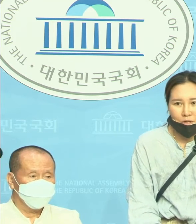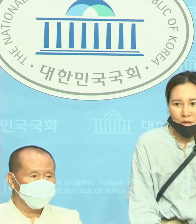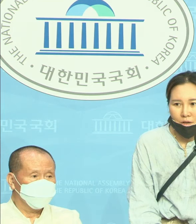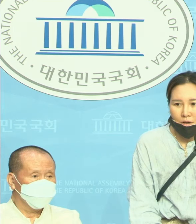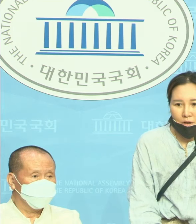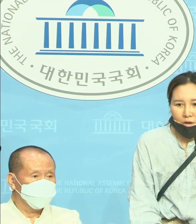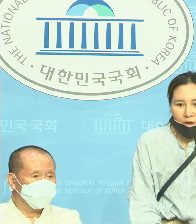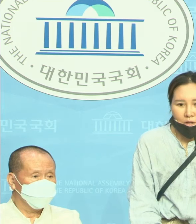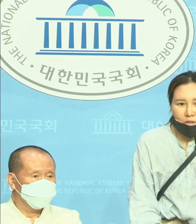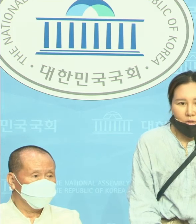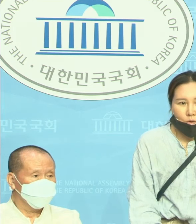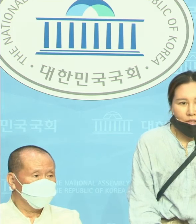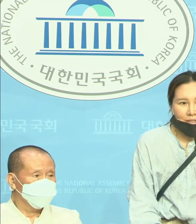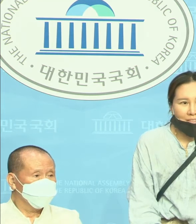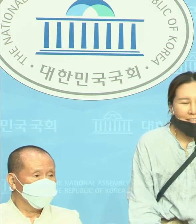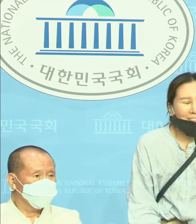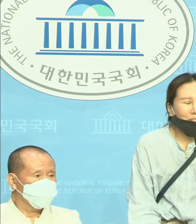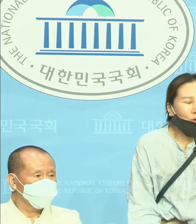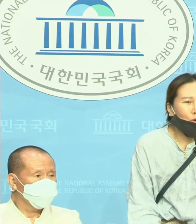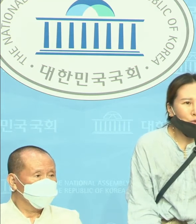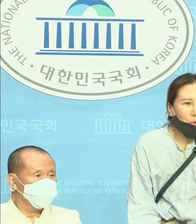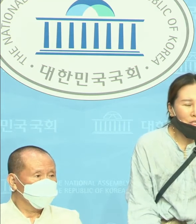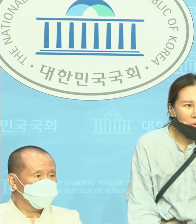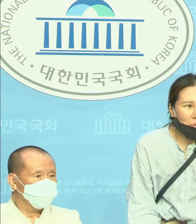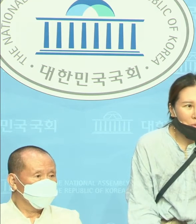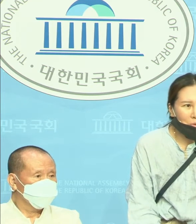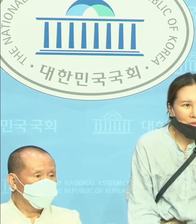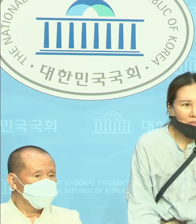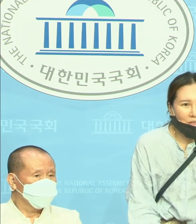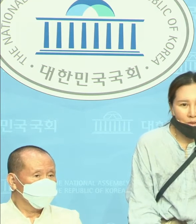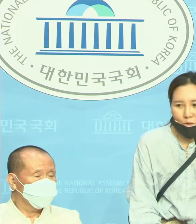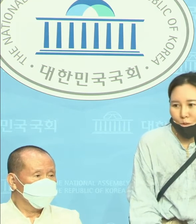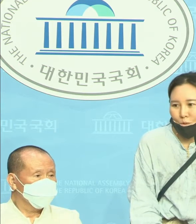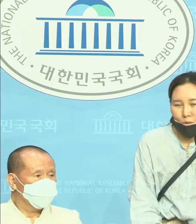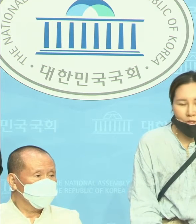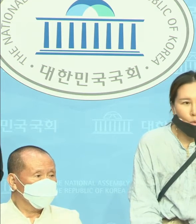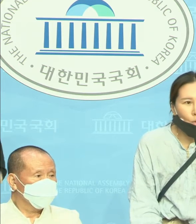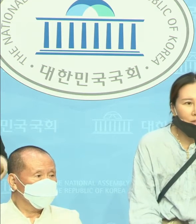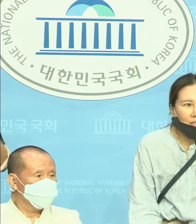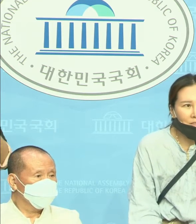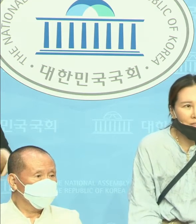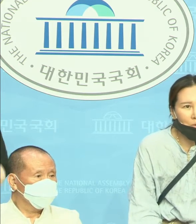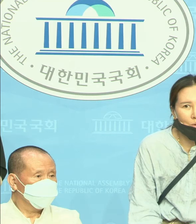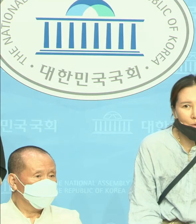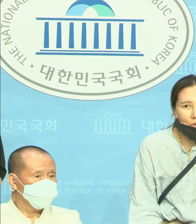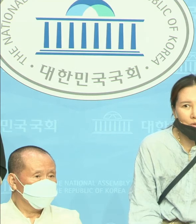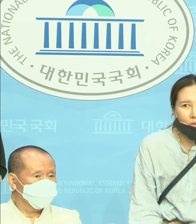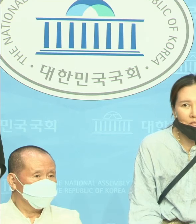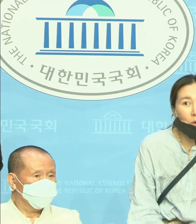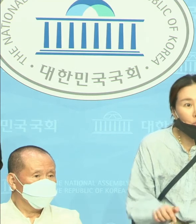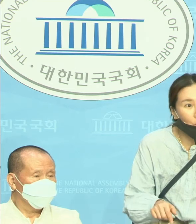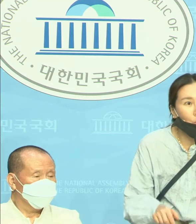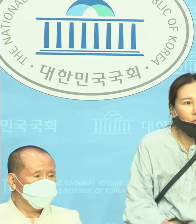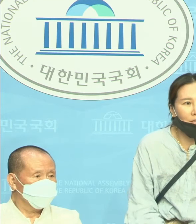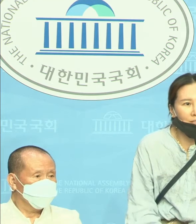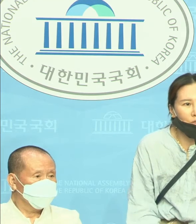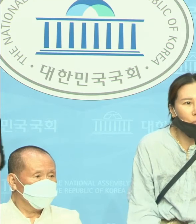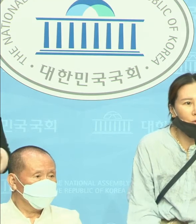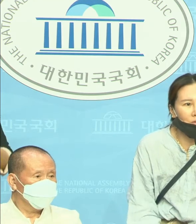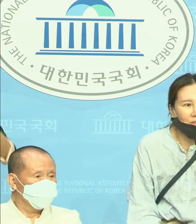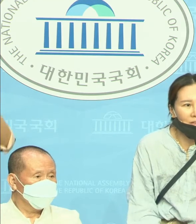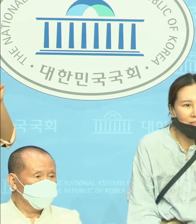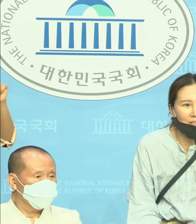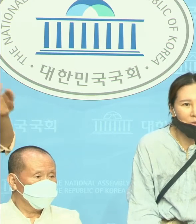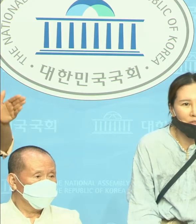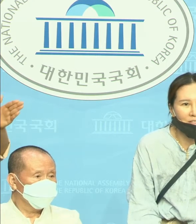어 저희가 제가 이제 청원 돌리고 그렇게 해서 이제 5 5월달 대해서 이번 5월달 가